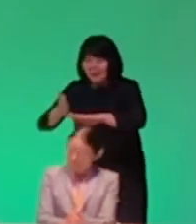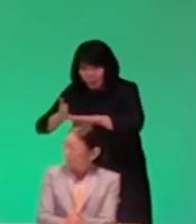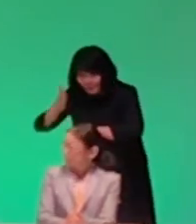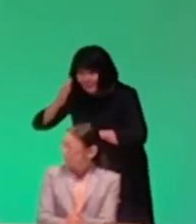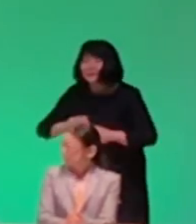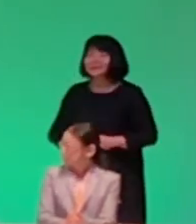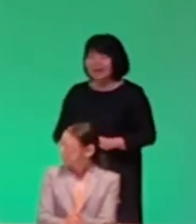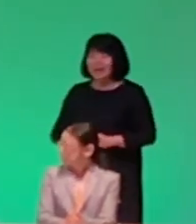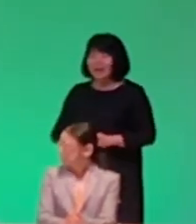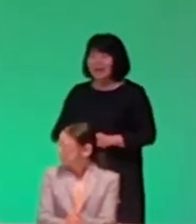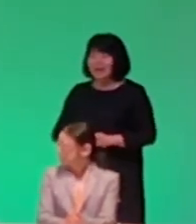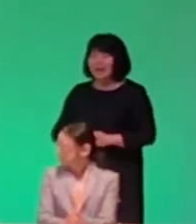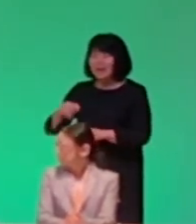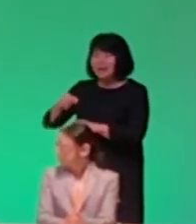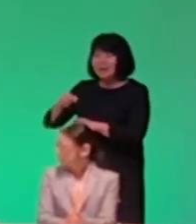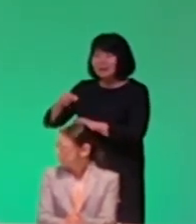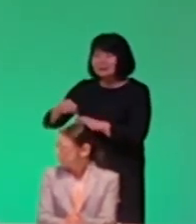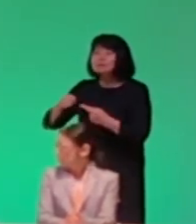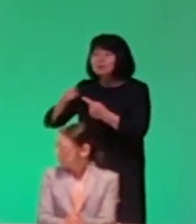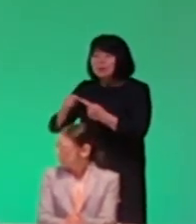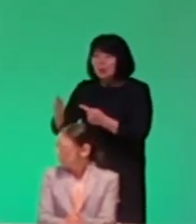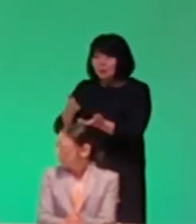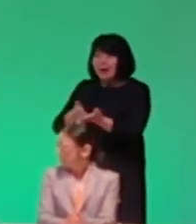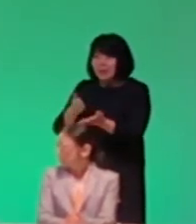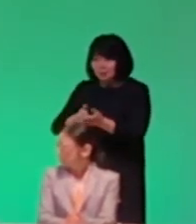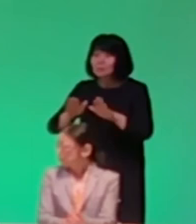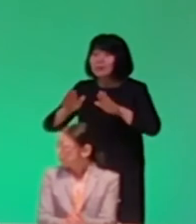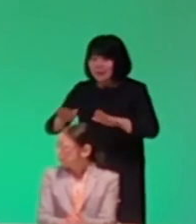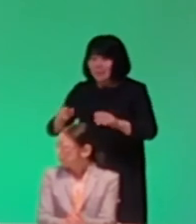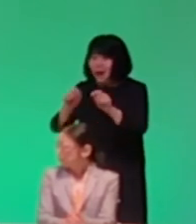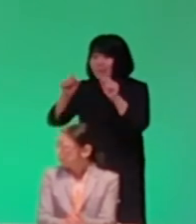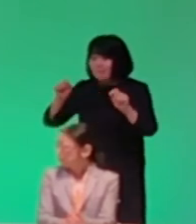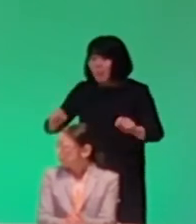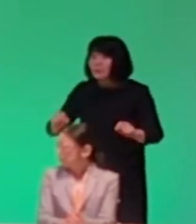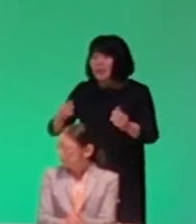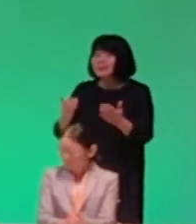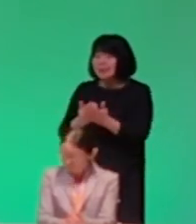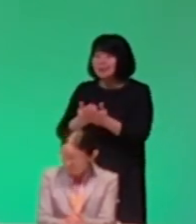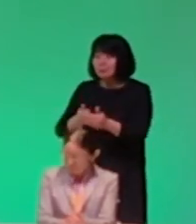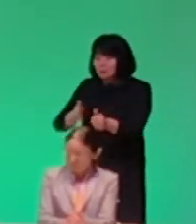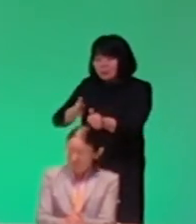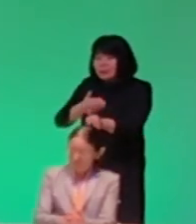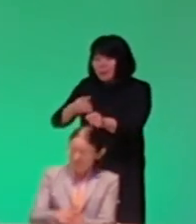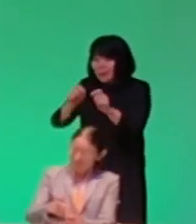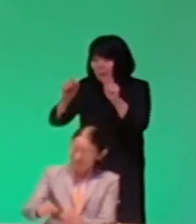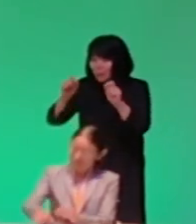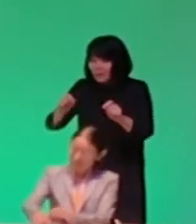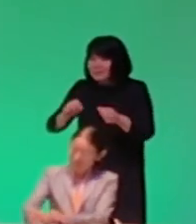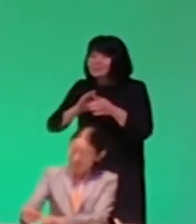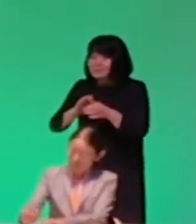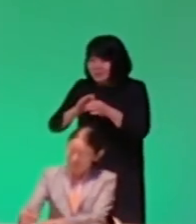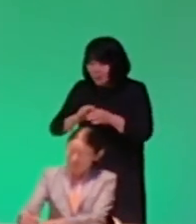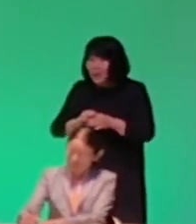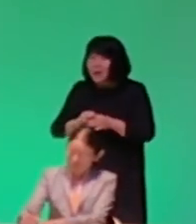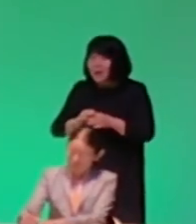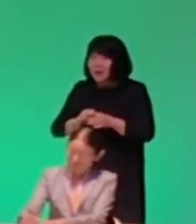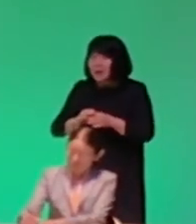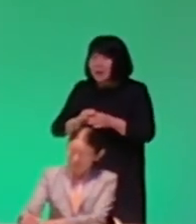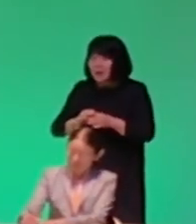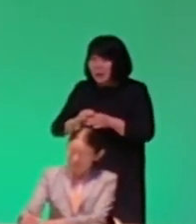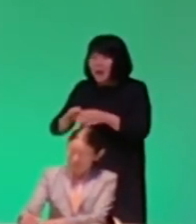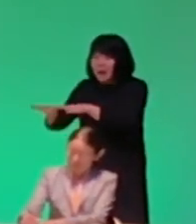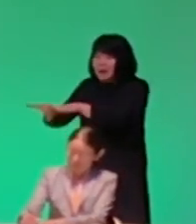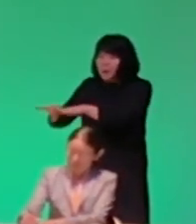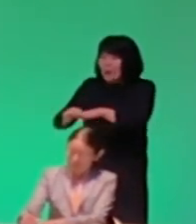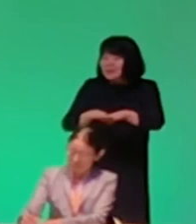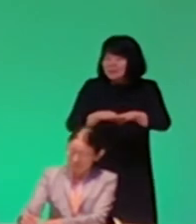ました。事務的なことから数点、まず今問題になっているセクハラにつきましては、連休を返上